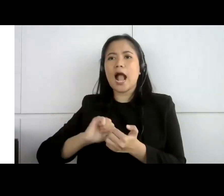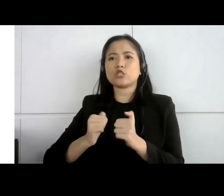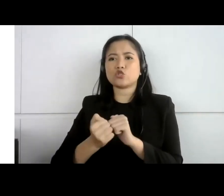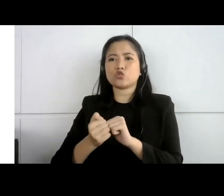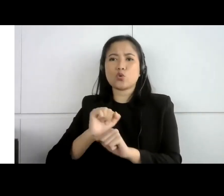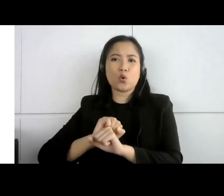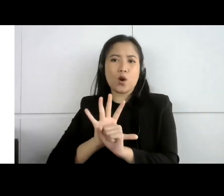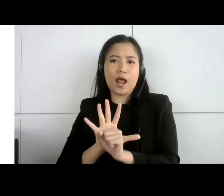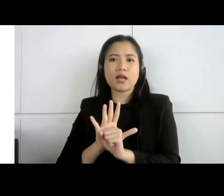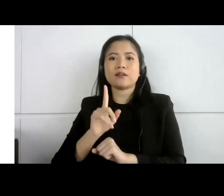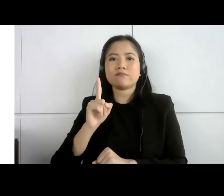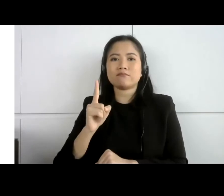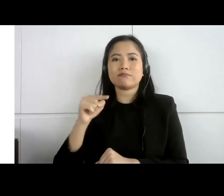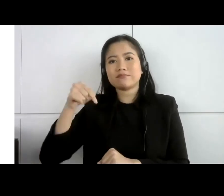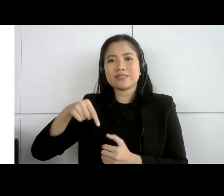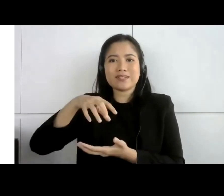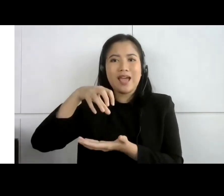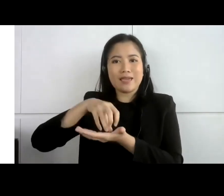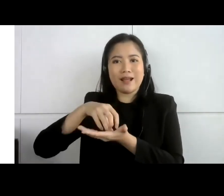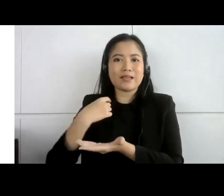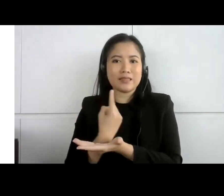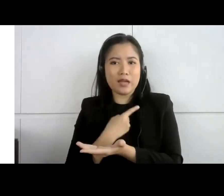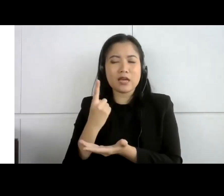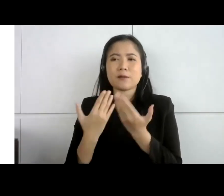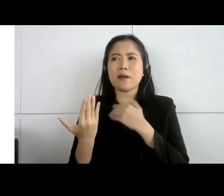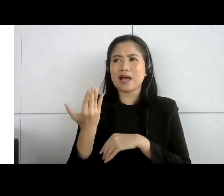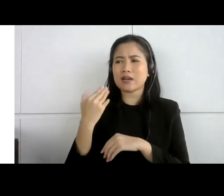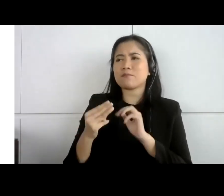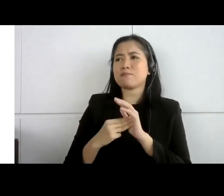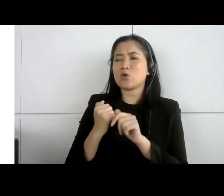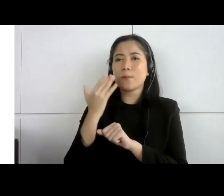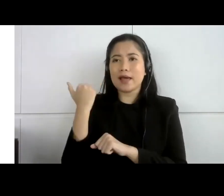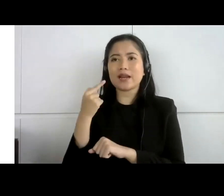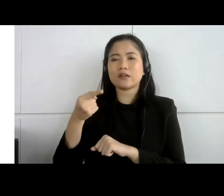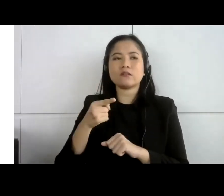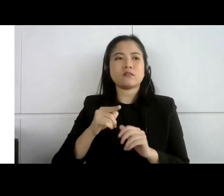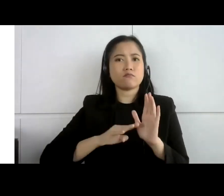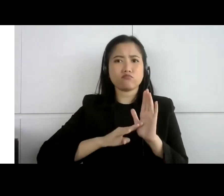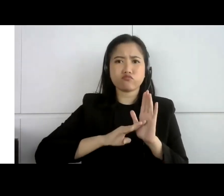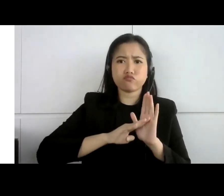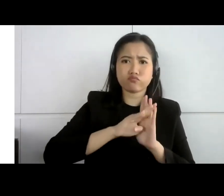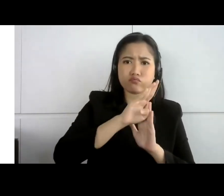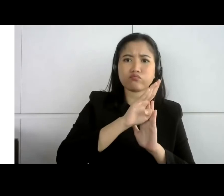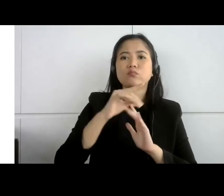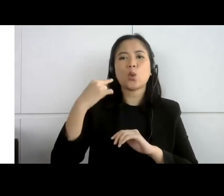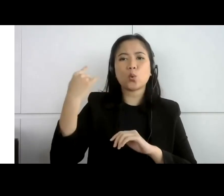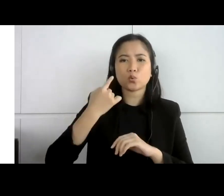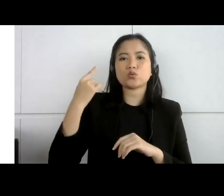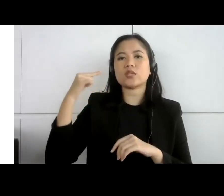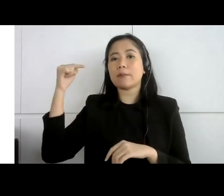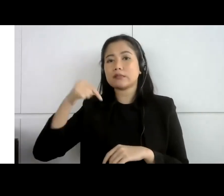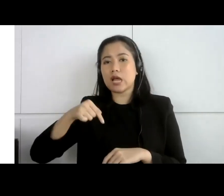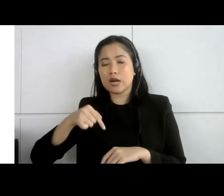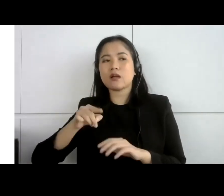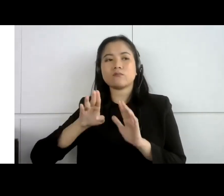minggu kemarin terus menunjukkan grafik meningkat, walaupun akhirnya sampai dengan hari ini ya